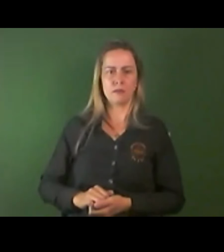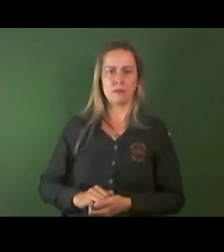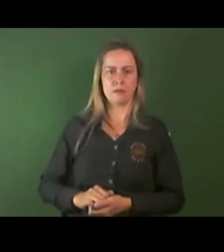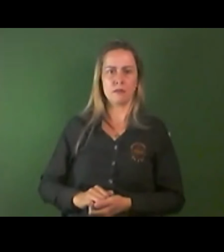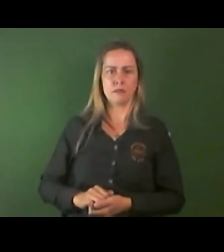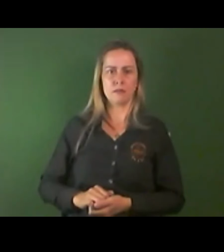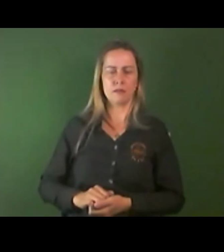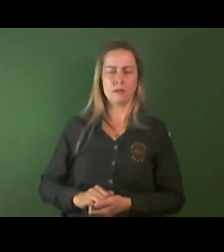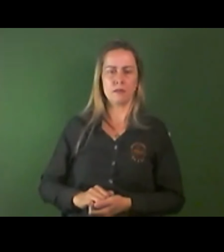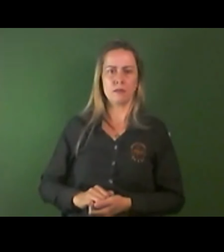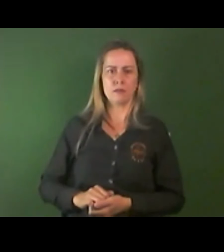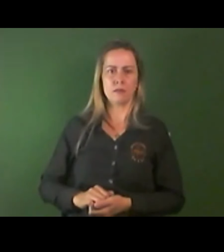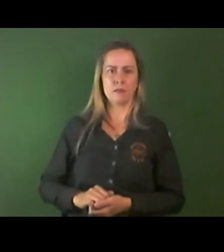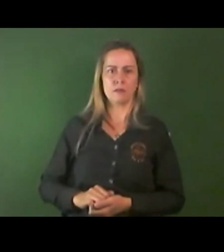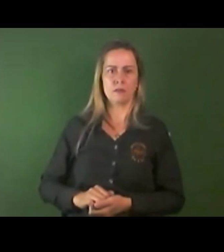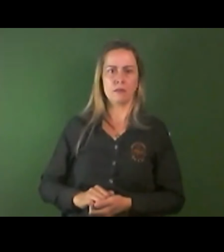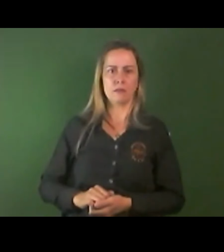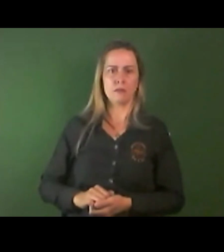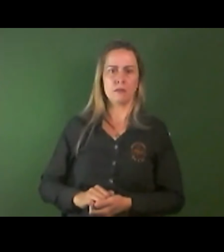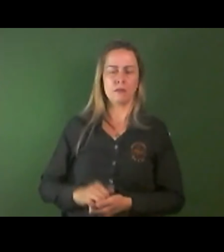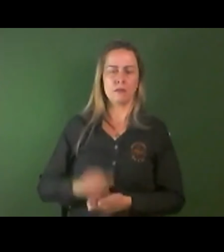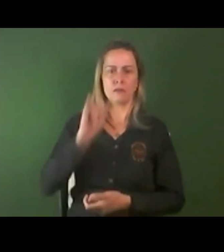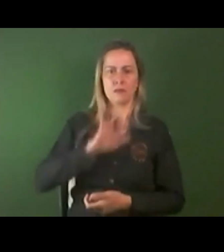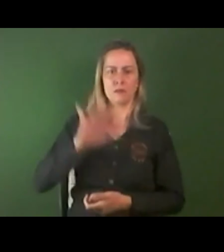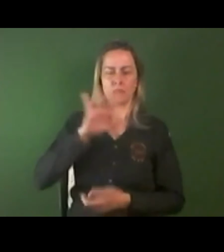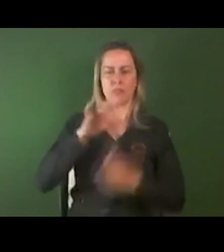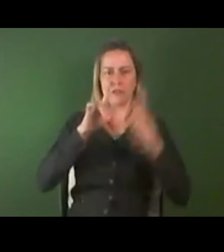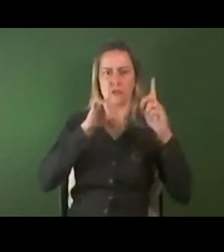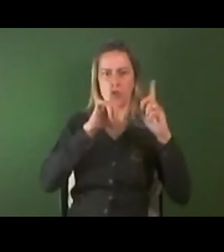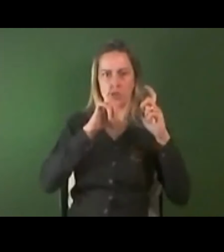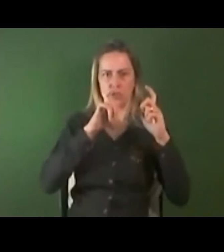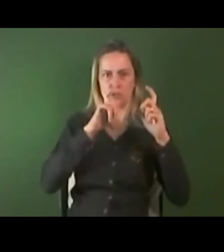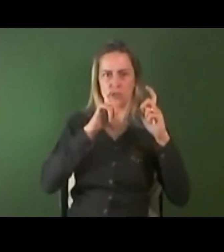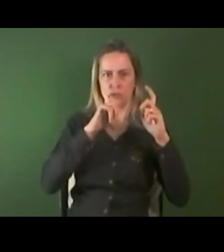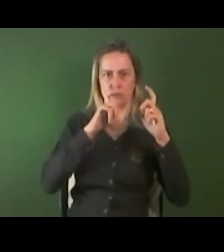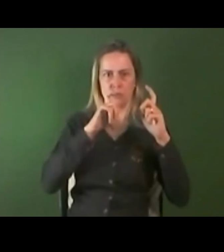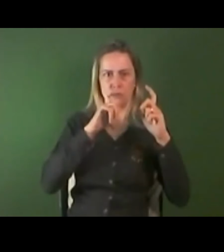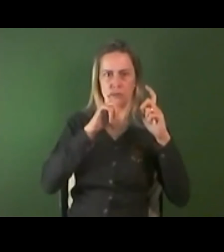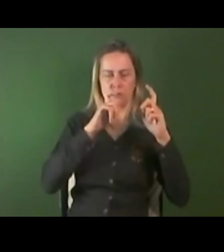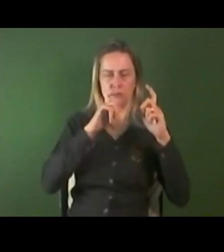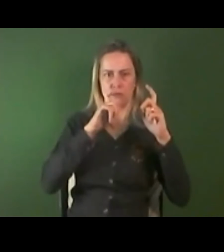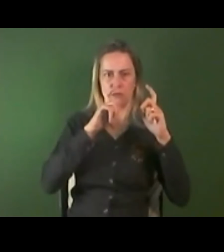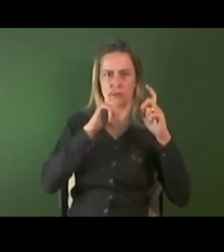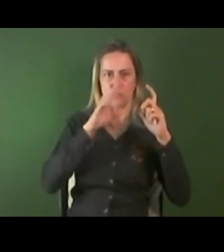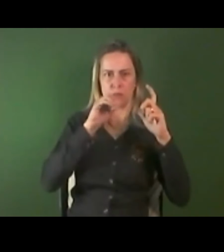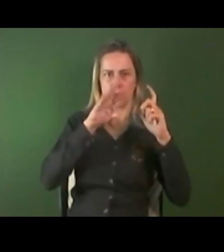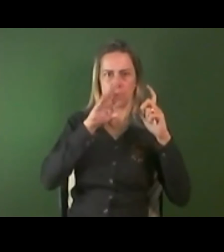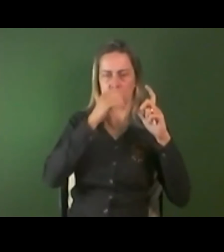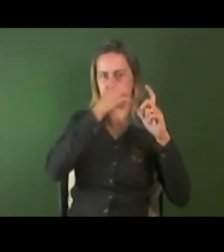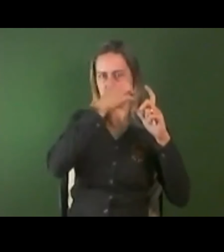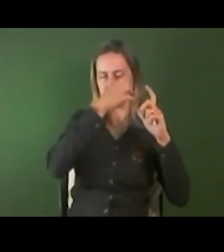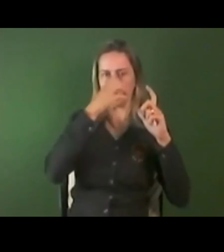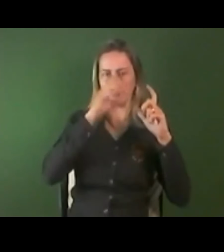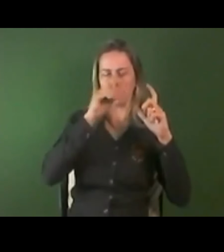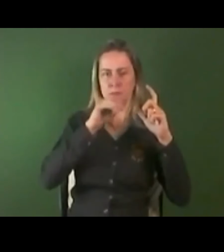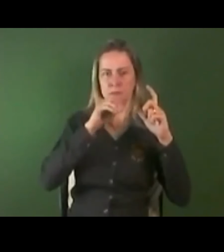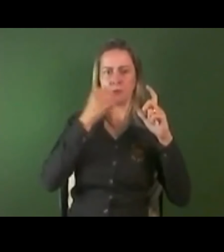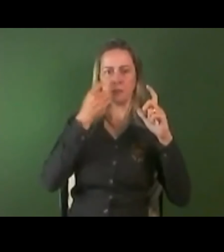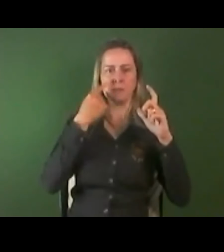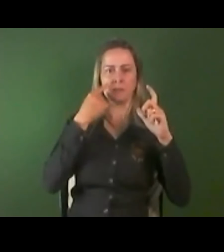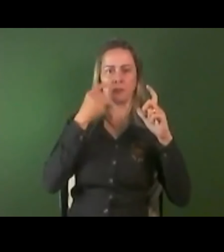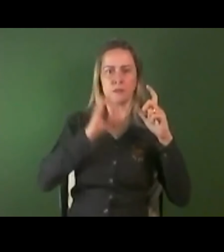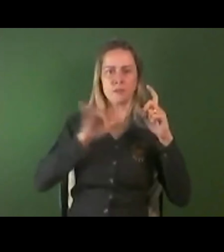primeira foto do livro é uma foto de um fotógrafo usando um flash de bulbo, né? E olha como a